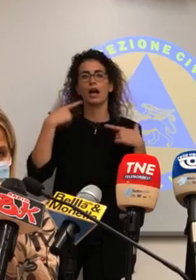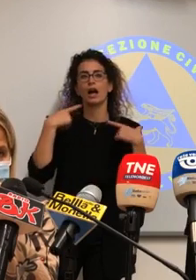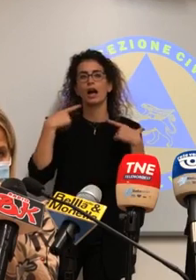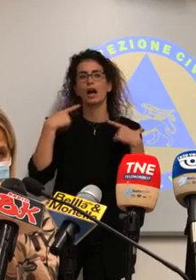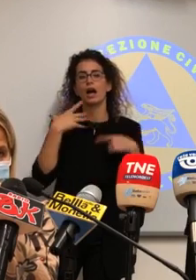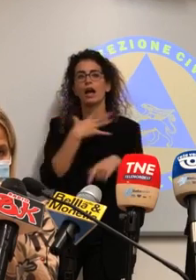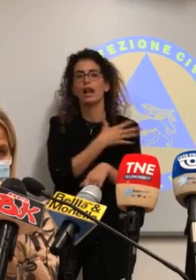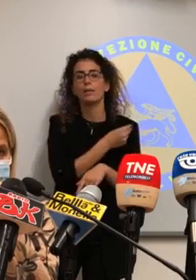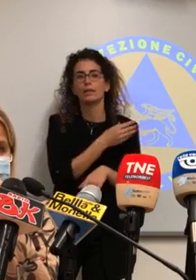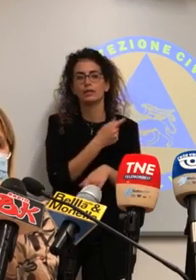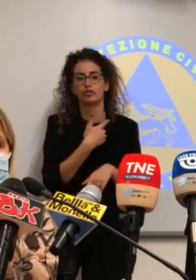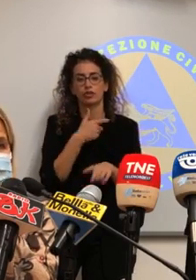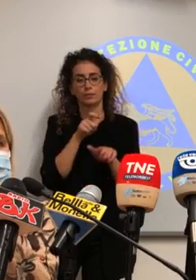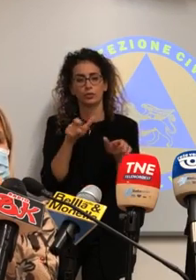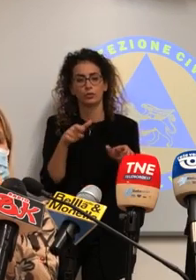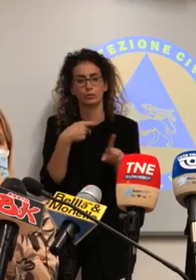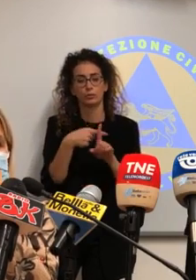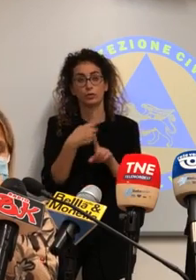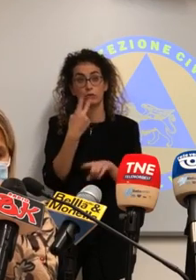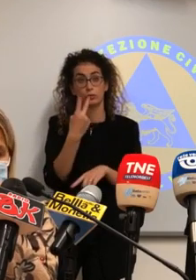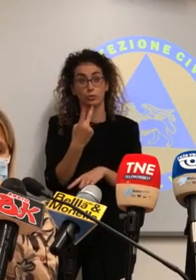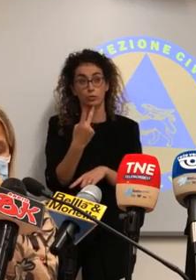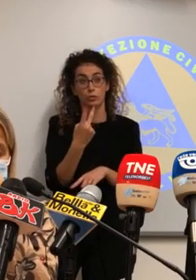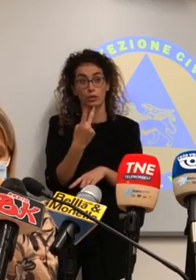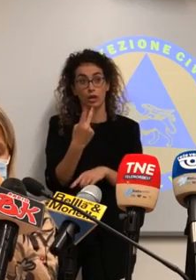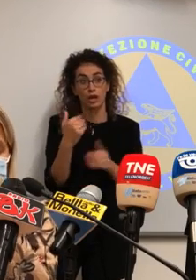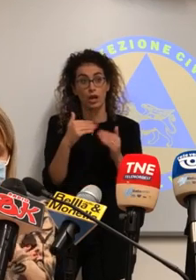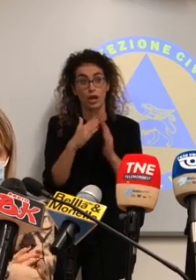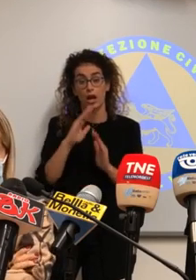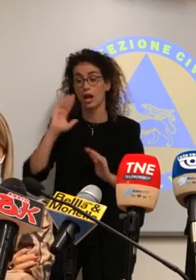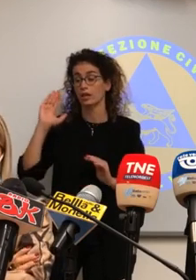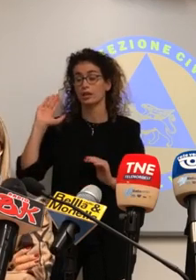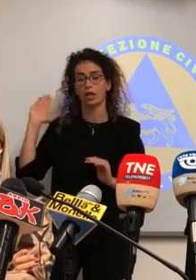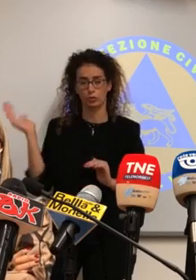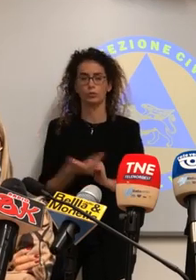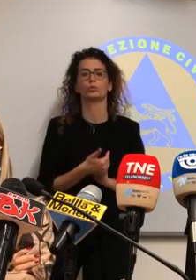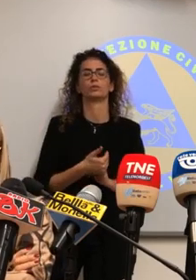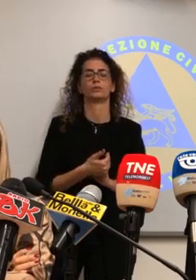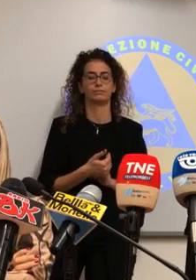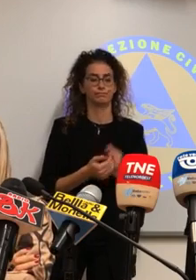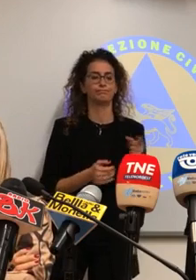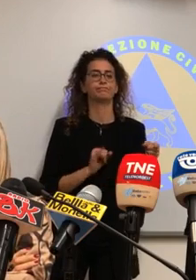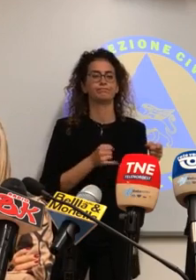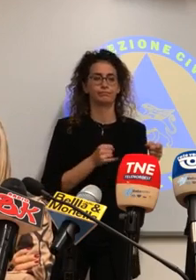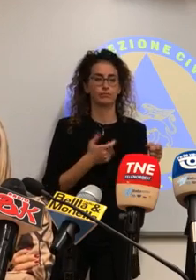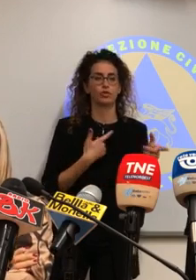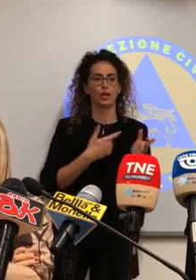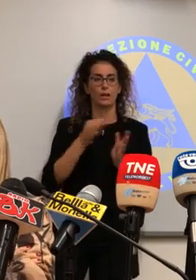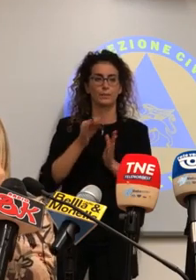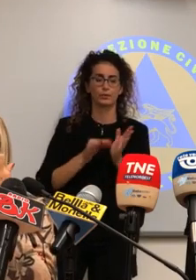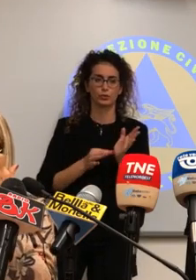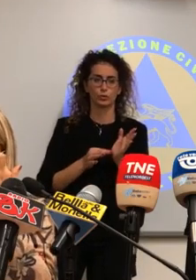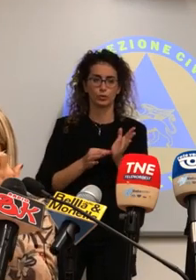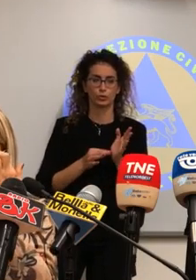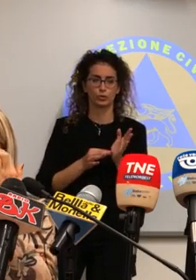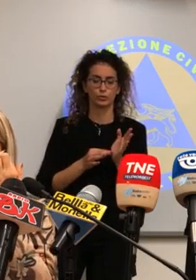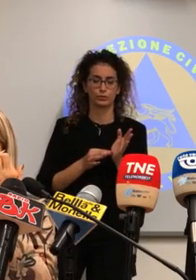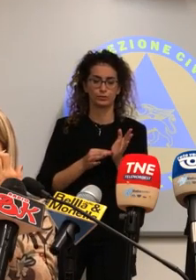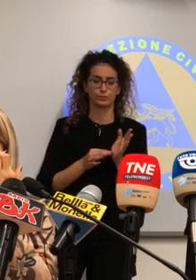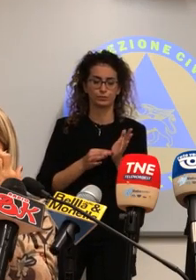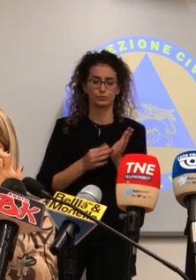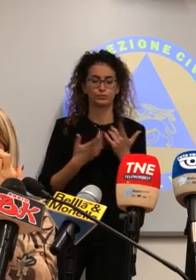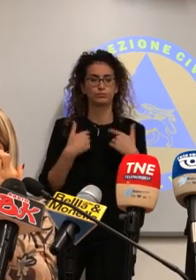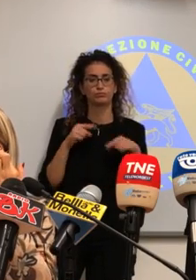sì, si trovano due positivi, stanno a casa tutti? Al momento stanno a casa. C'è un protocollo che